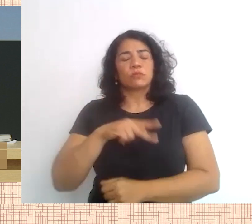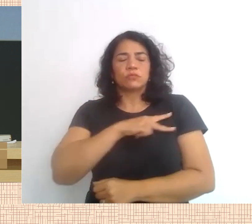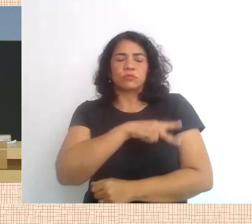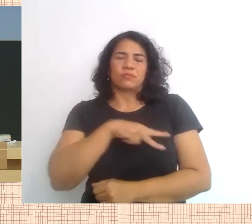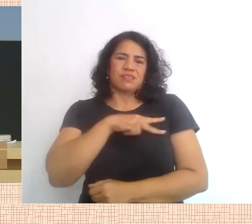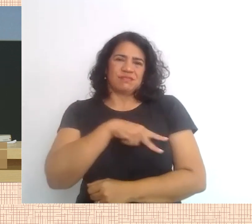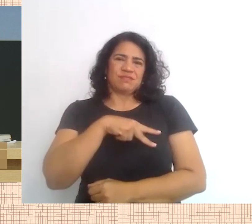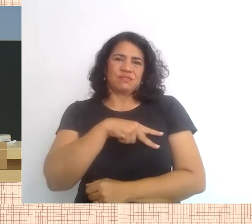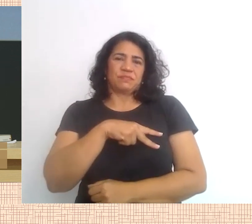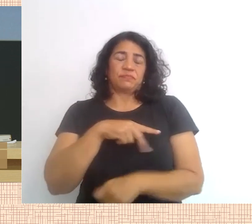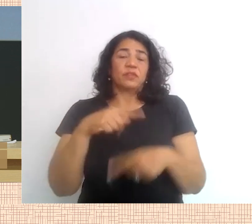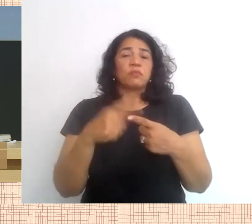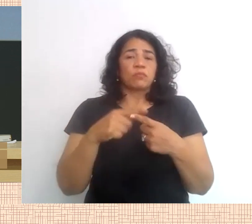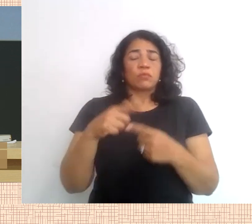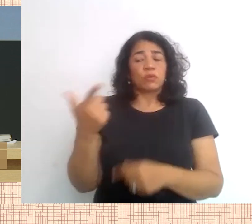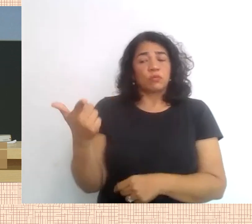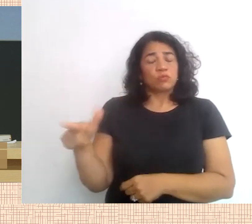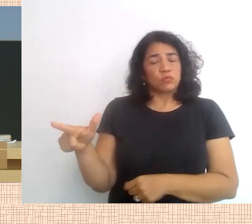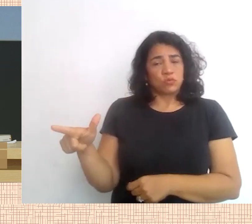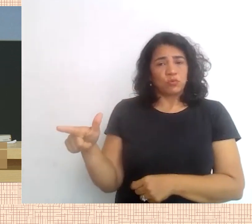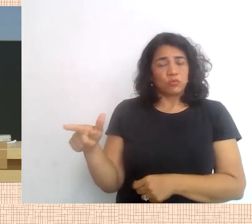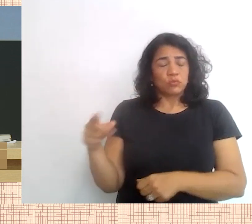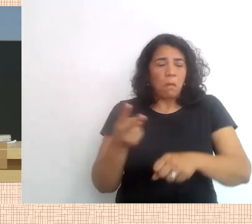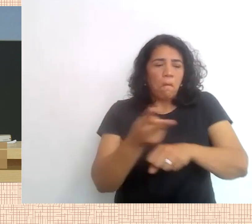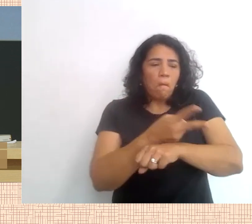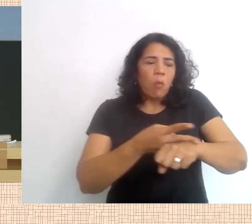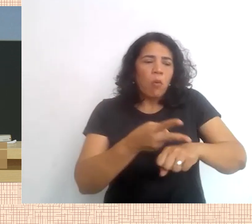é de Cristo Jesus.